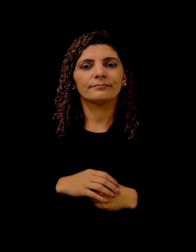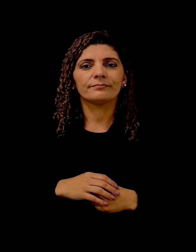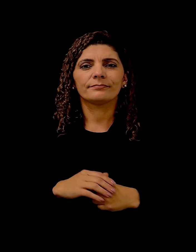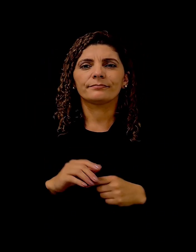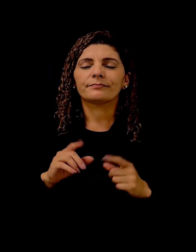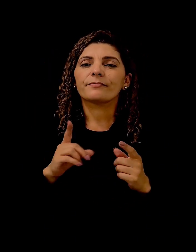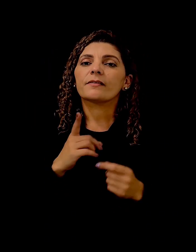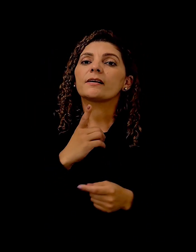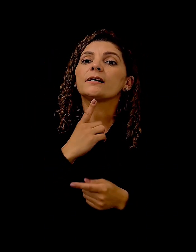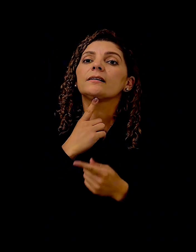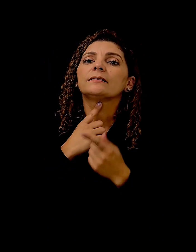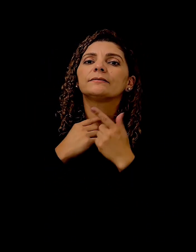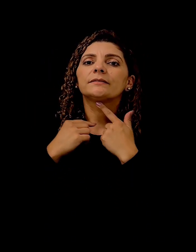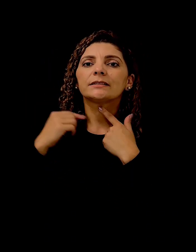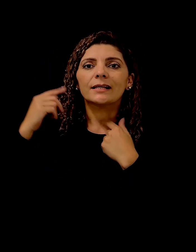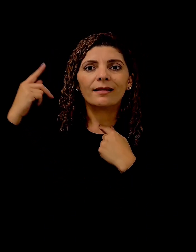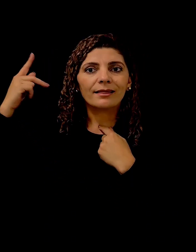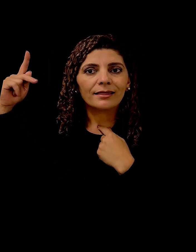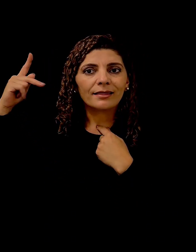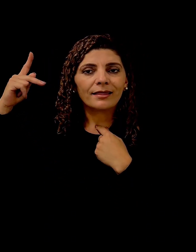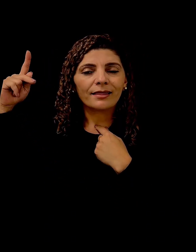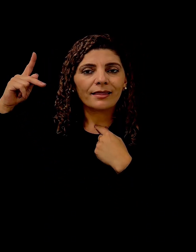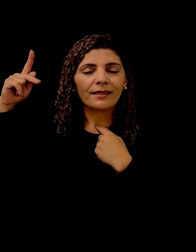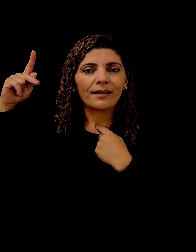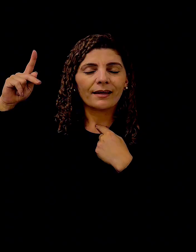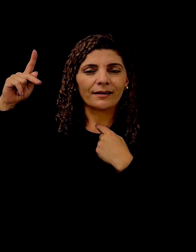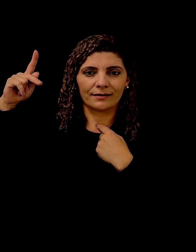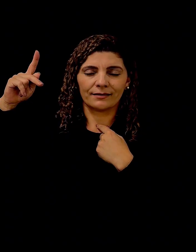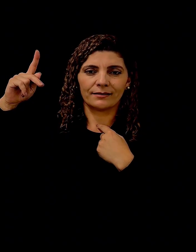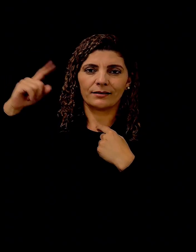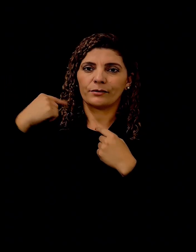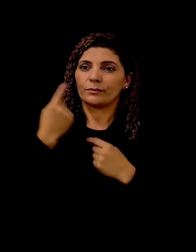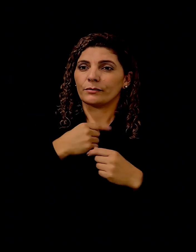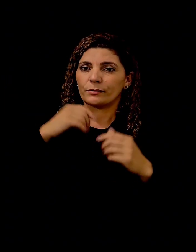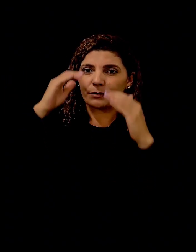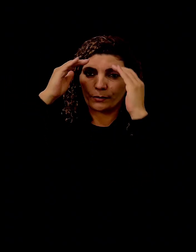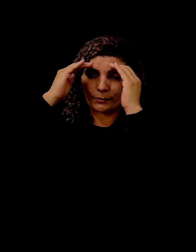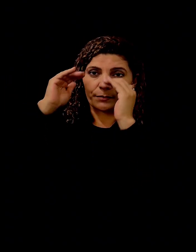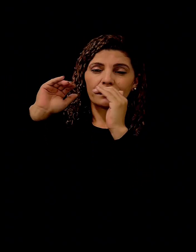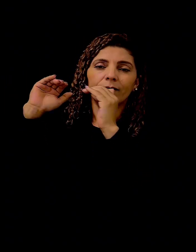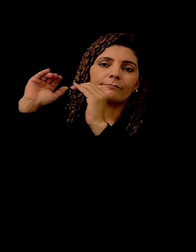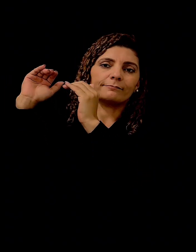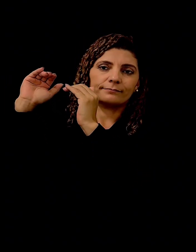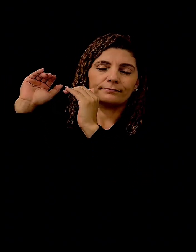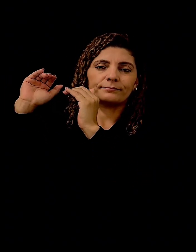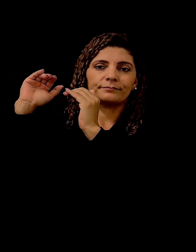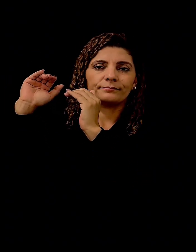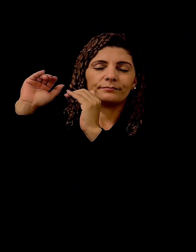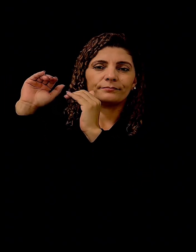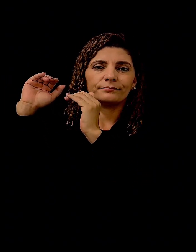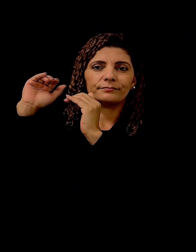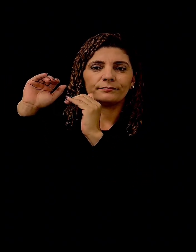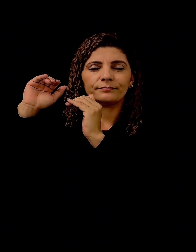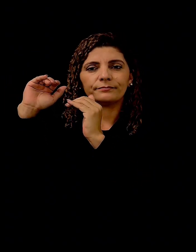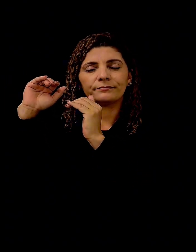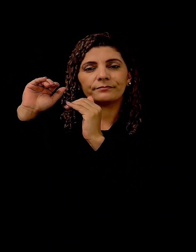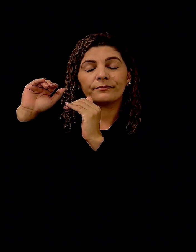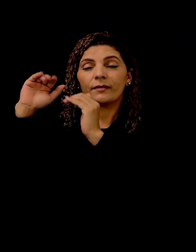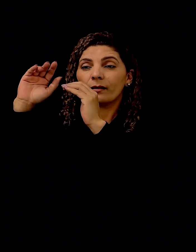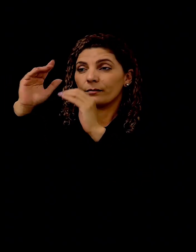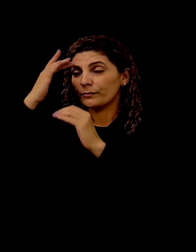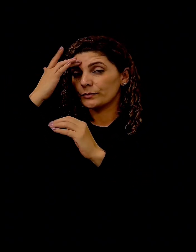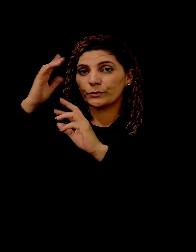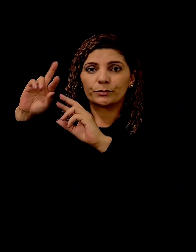a vontade dele, espalhando a vontade dele através daqueles que estão inseridos no reino